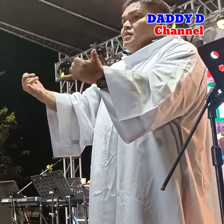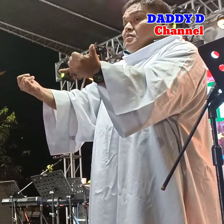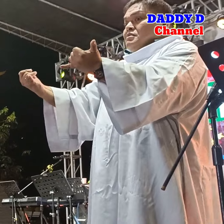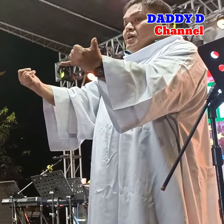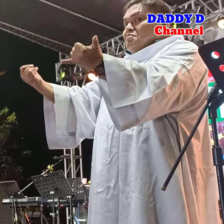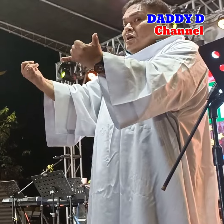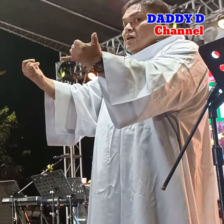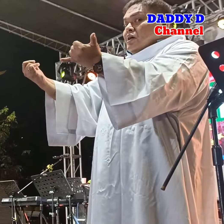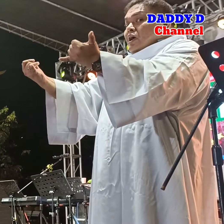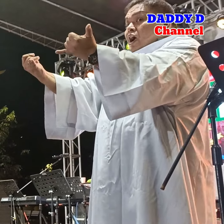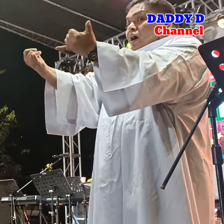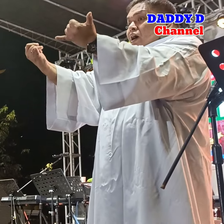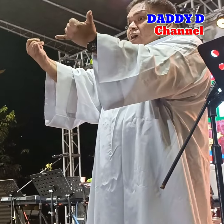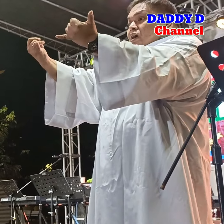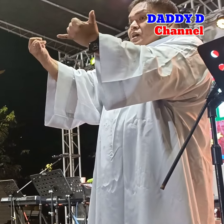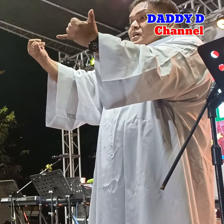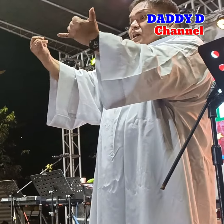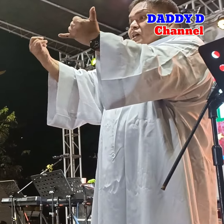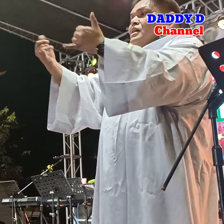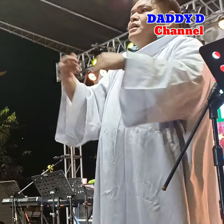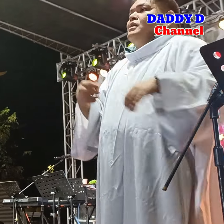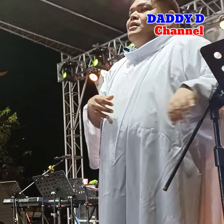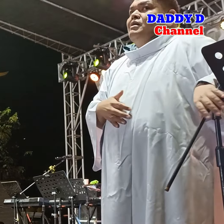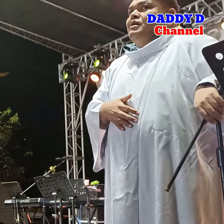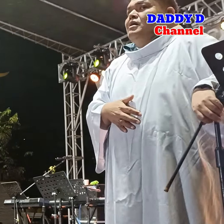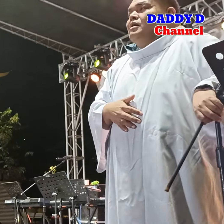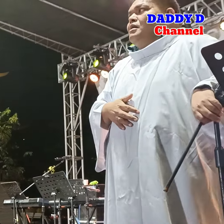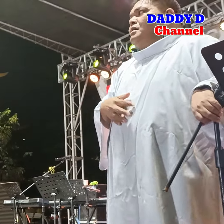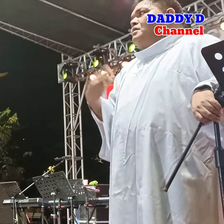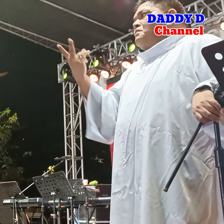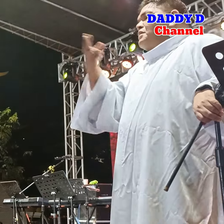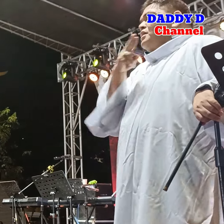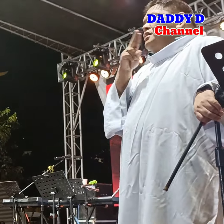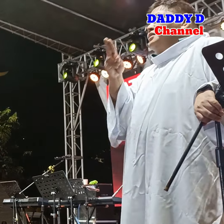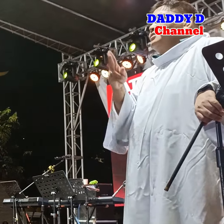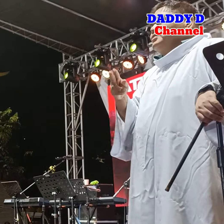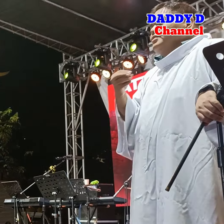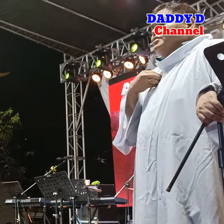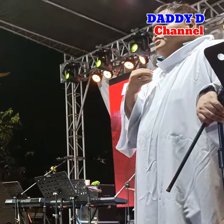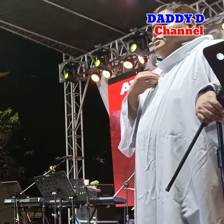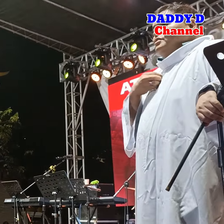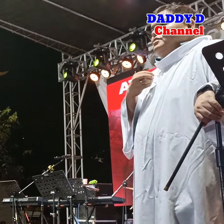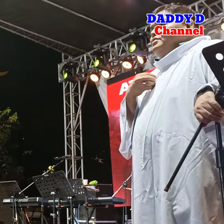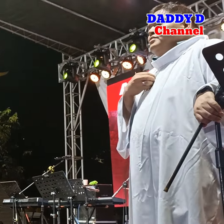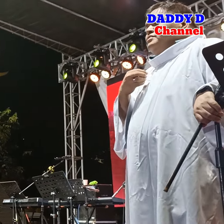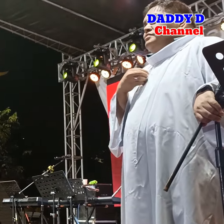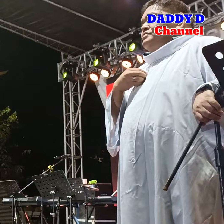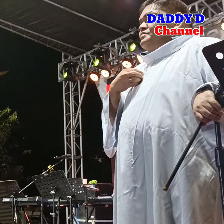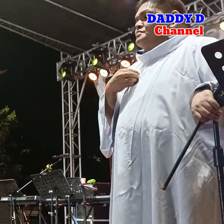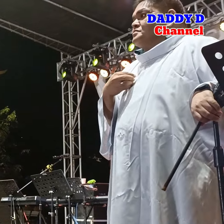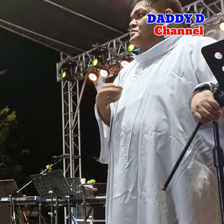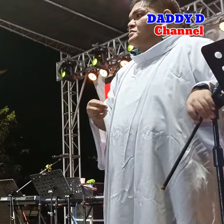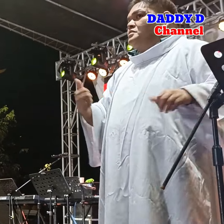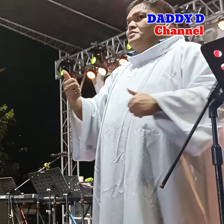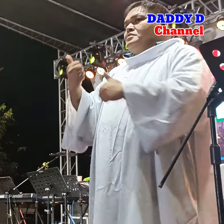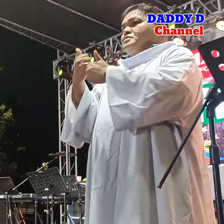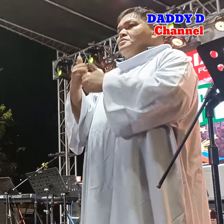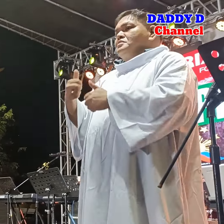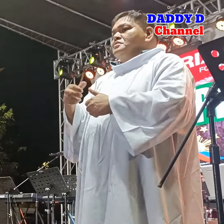Kaya pa, kasi kakayanin natin. Tayo, on our own. Tinutulungan ba tayo ng Pangulo?